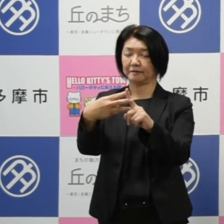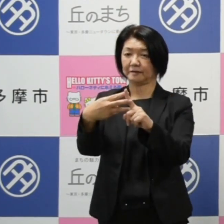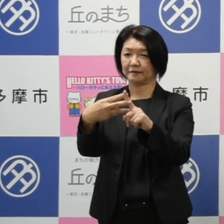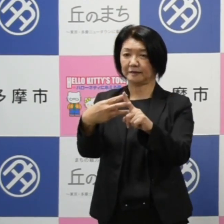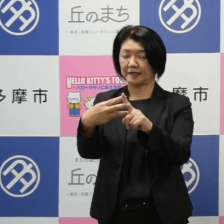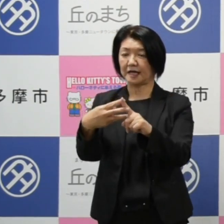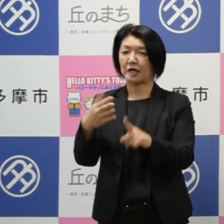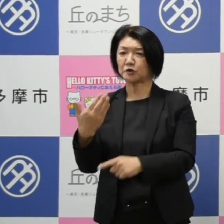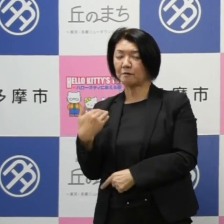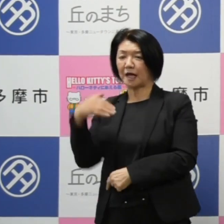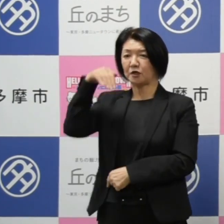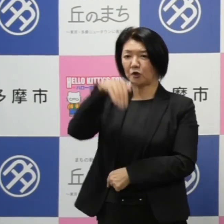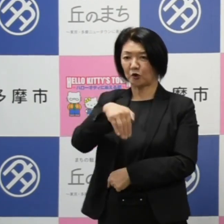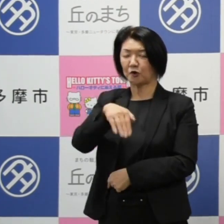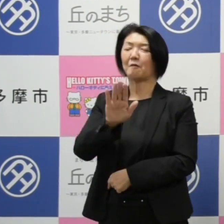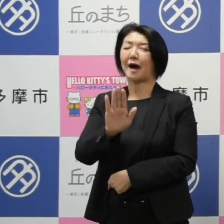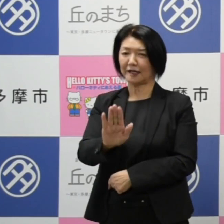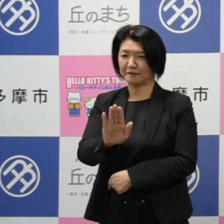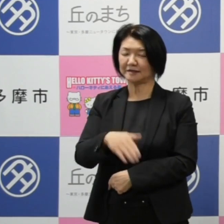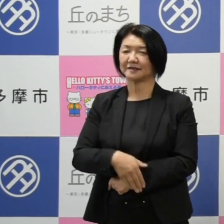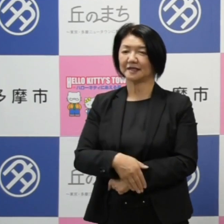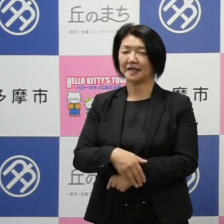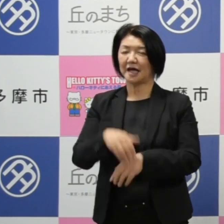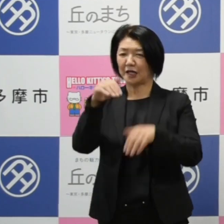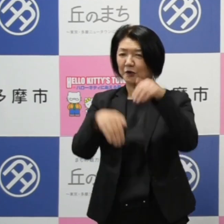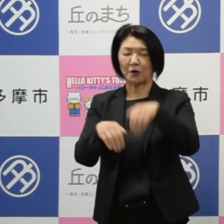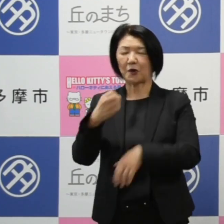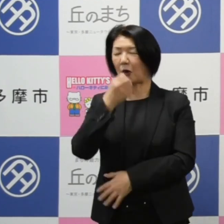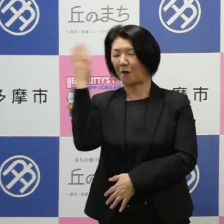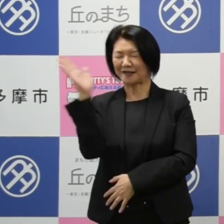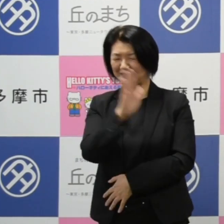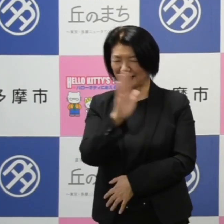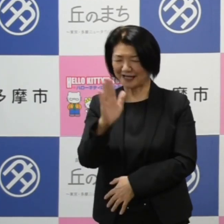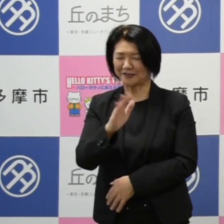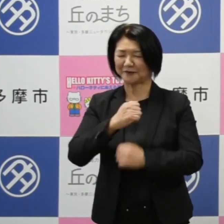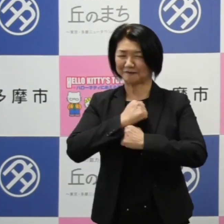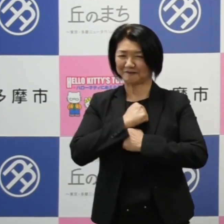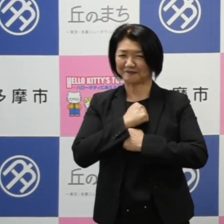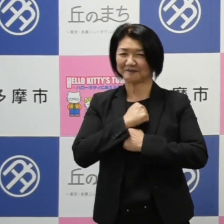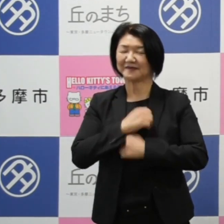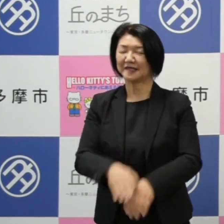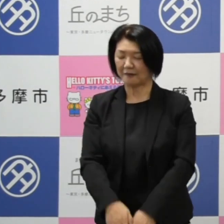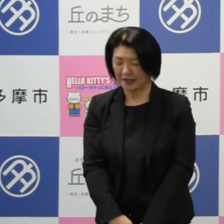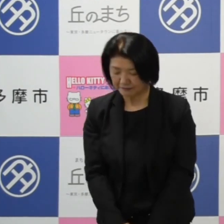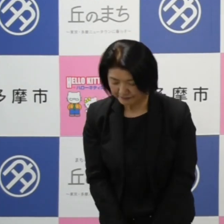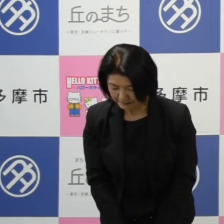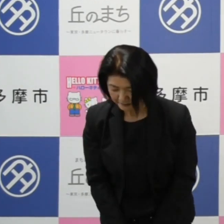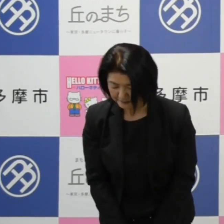前投票もあります。投票をお忘れなく。では